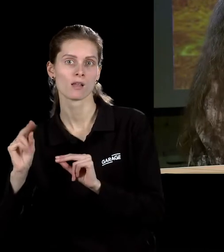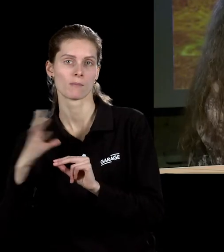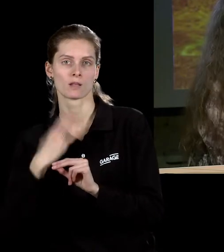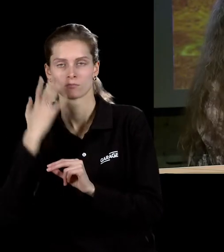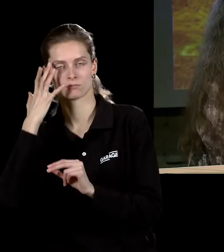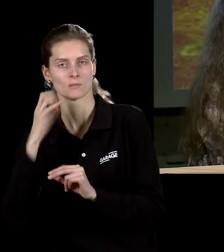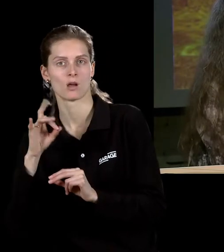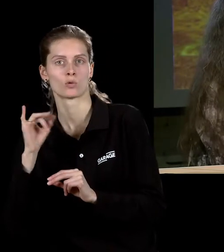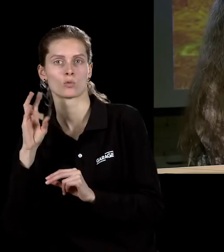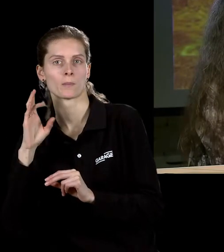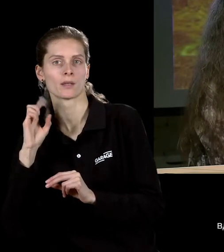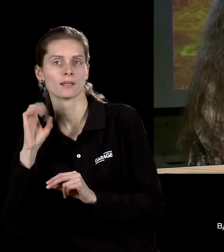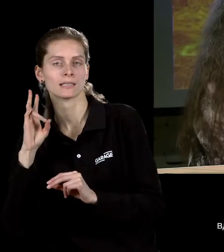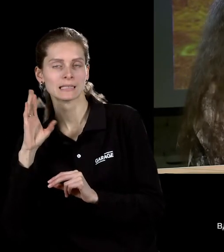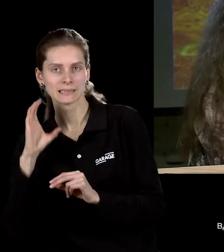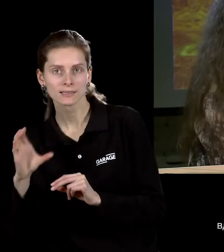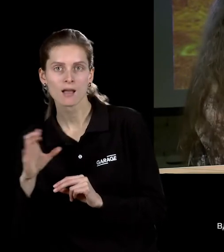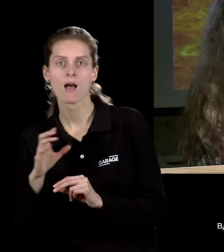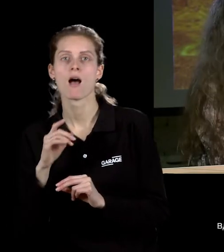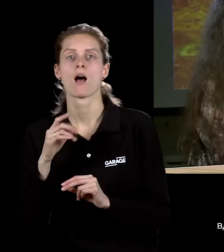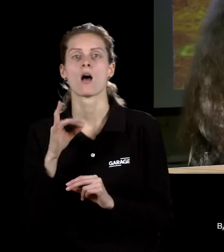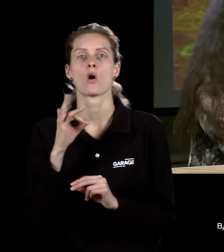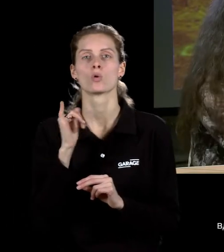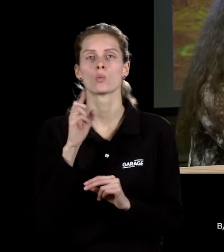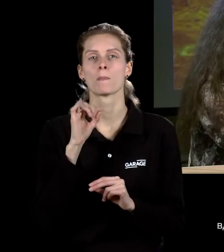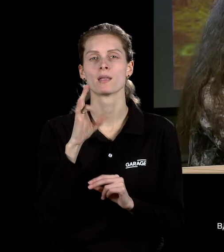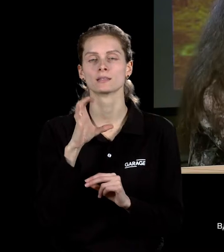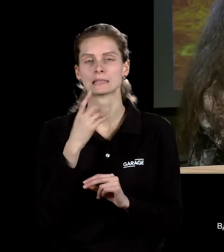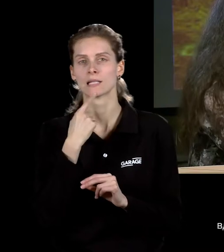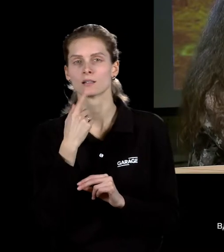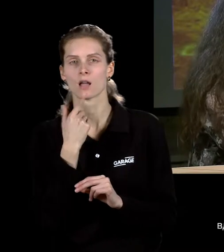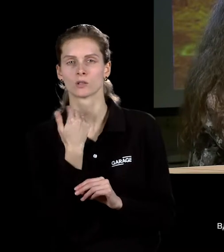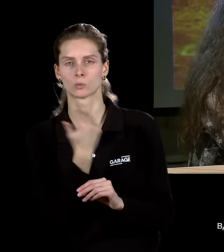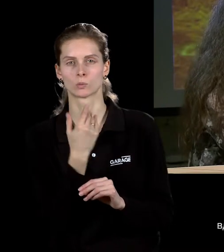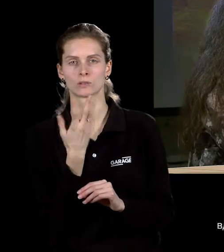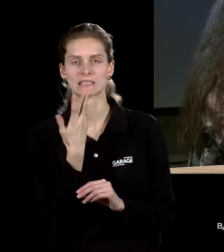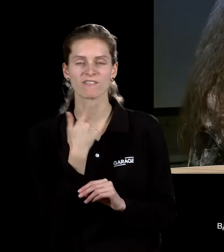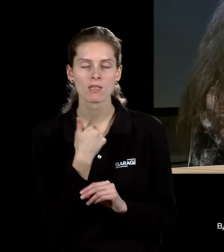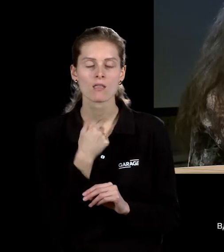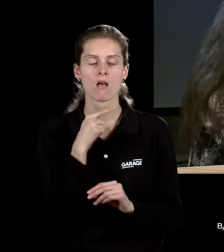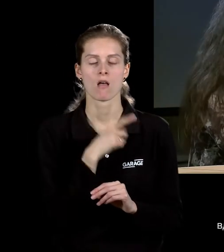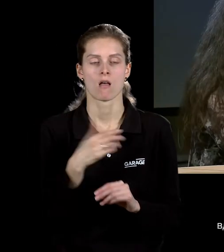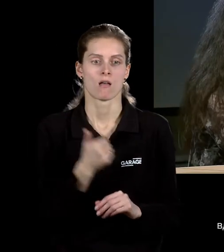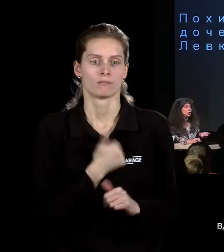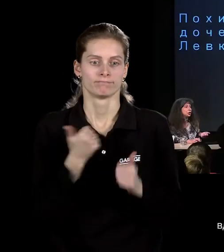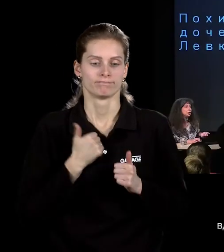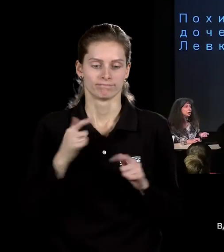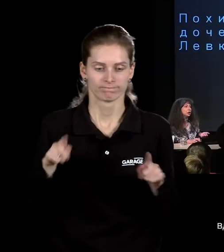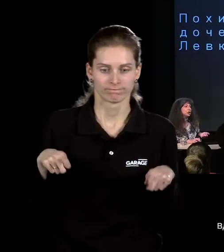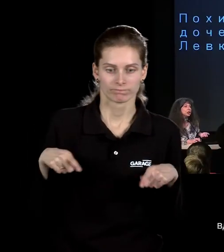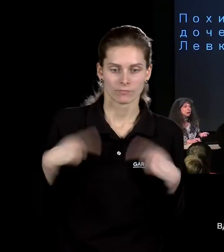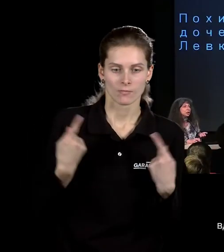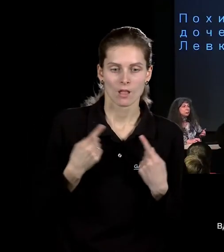говорил про этот рубенсовский красный цвет. И вот этот рубенсовский красный он пытался воспроизвести, вдохновляясь картиной